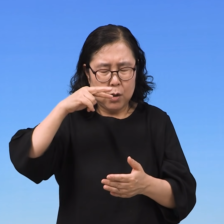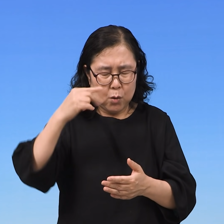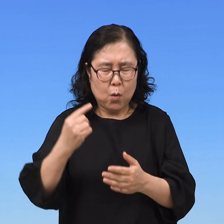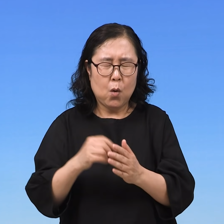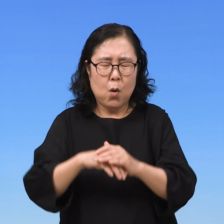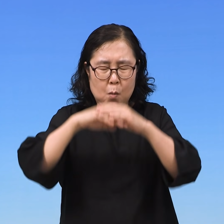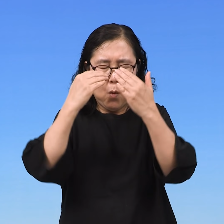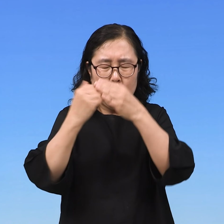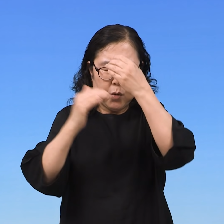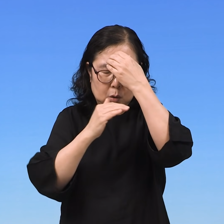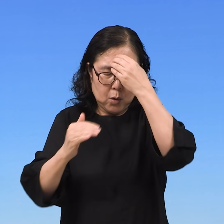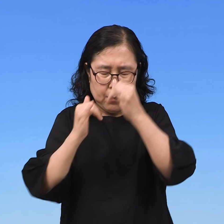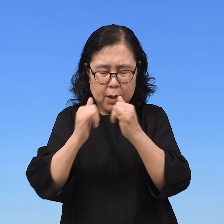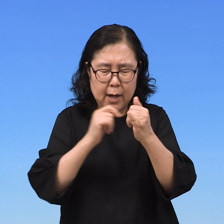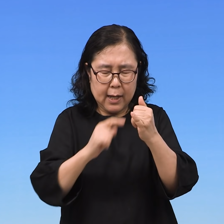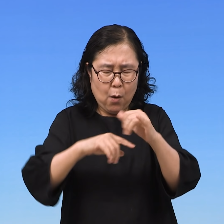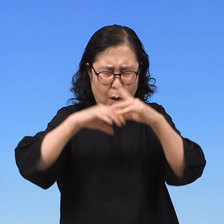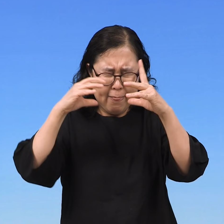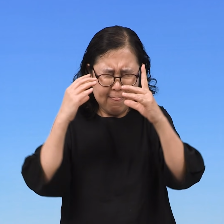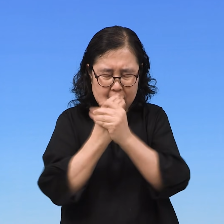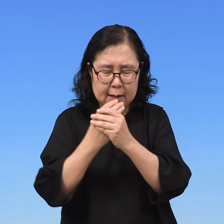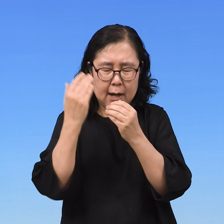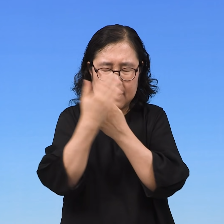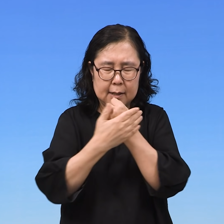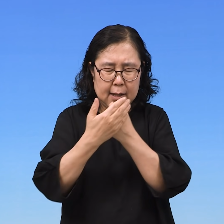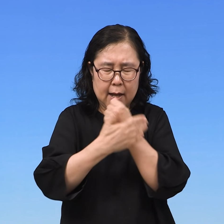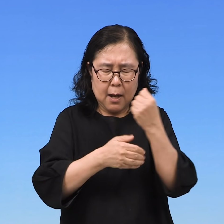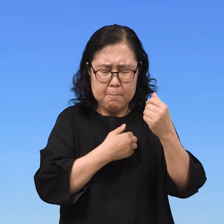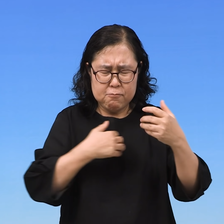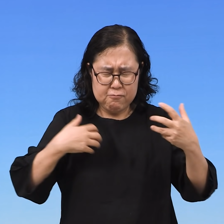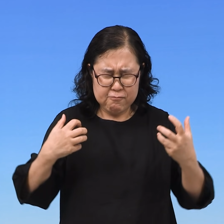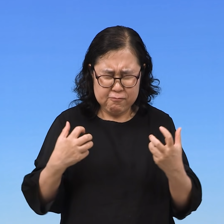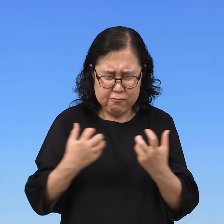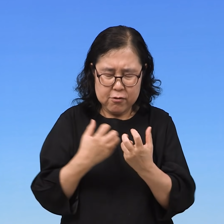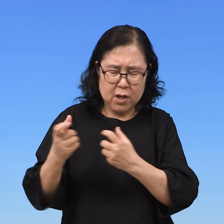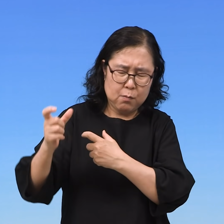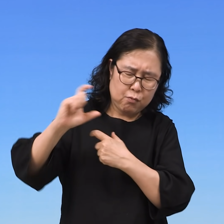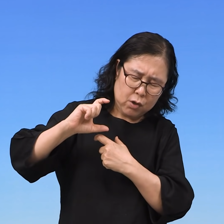한 주간 모든 성도님들에게 완전한